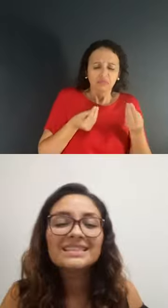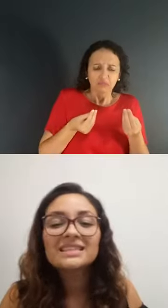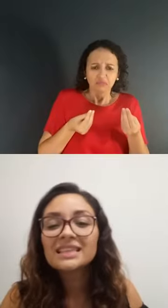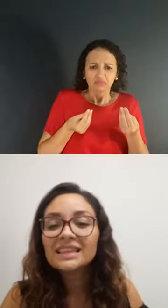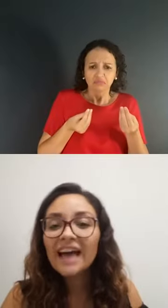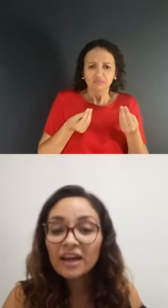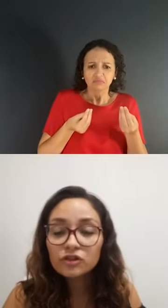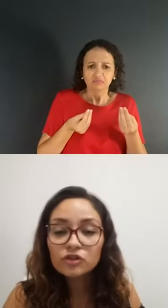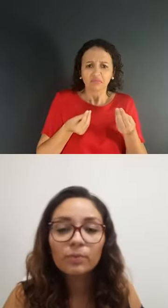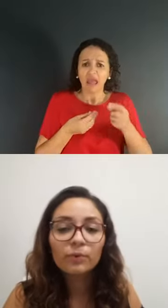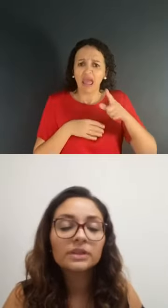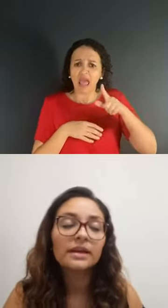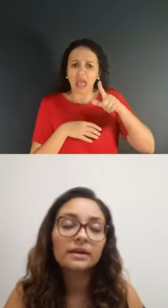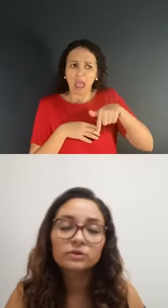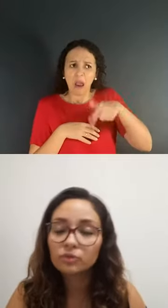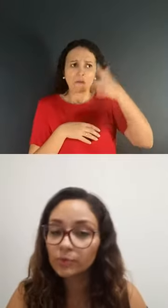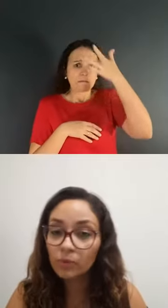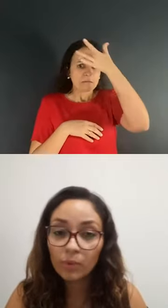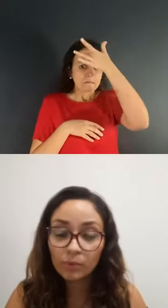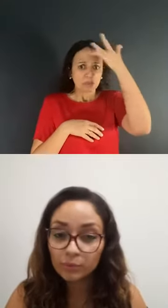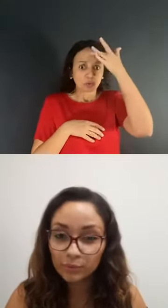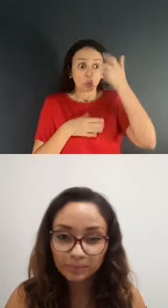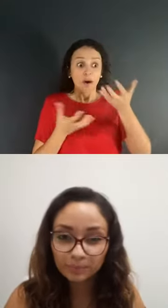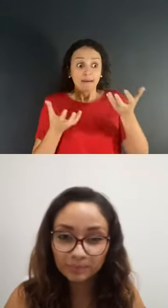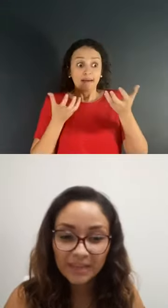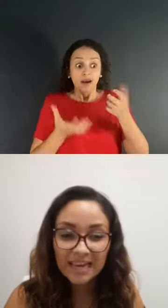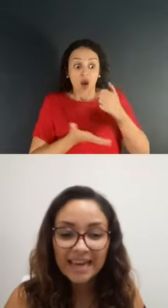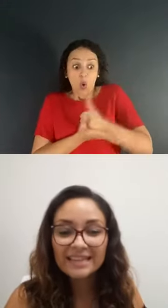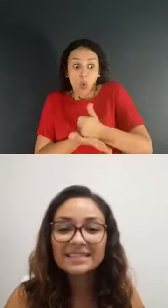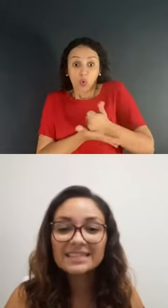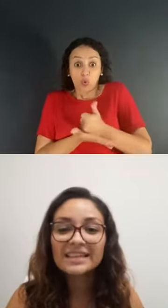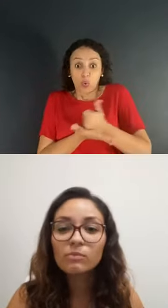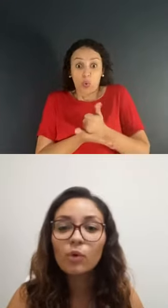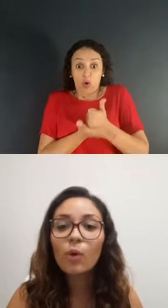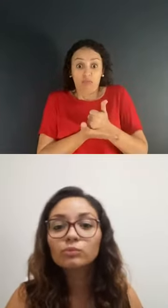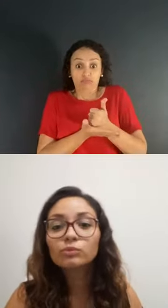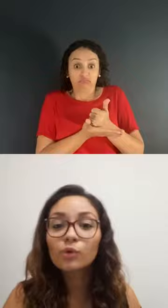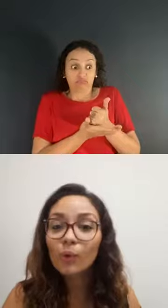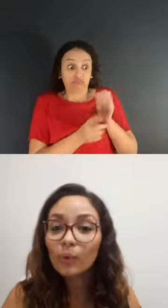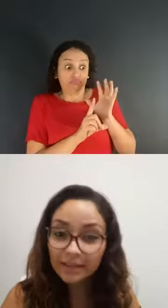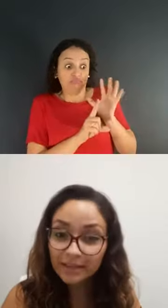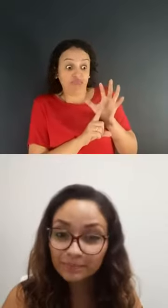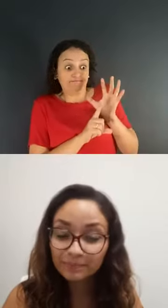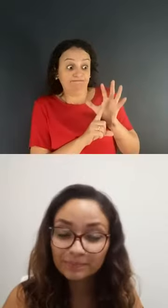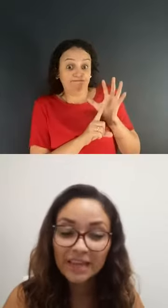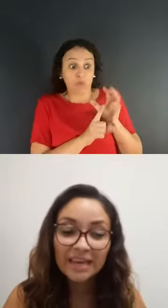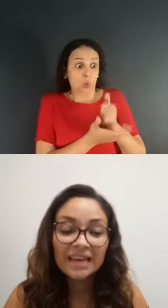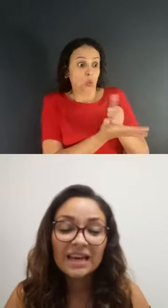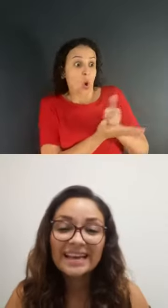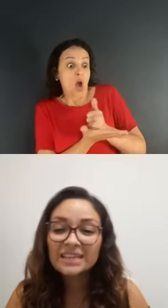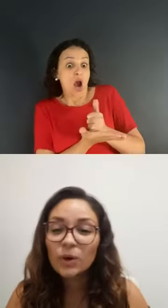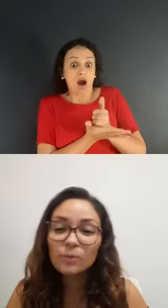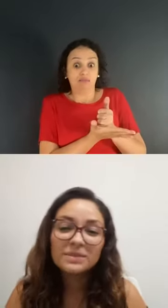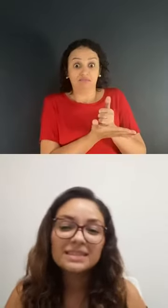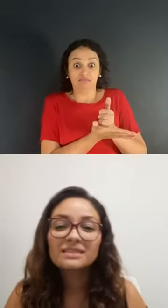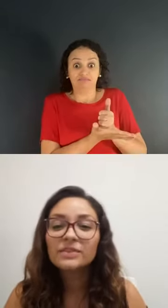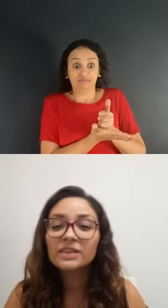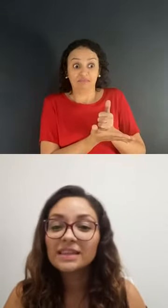Essa necessidade de poder sobre o outro, esse extremo controle,